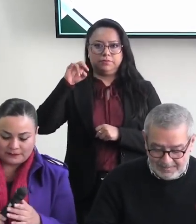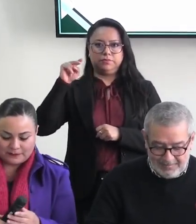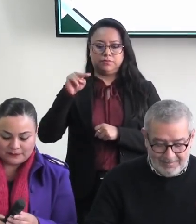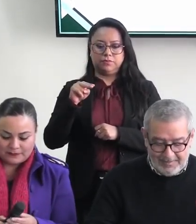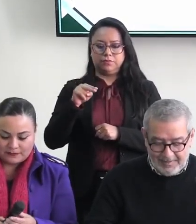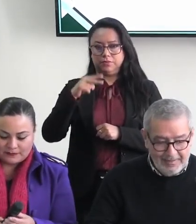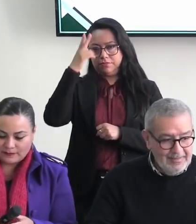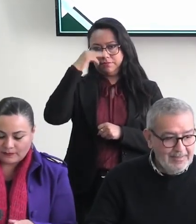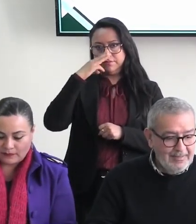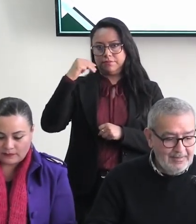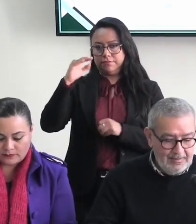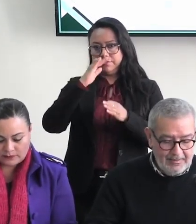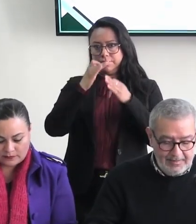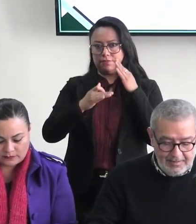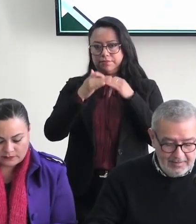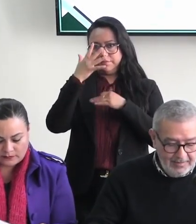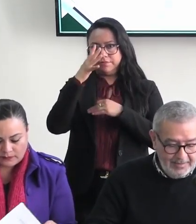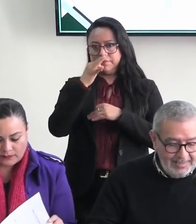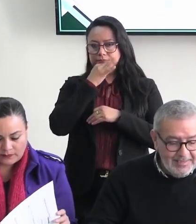favor.